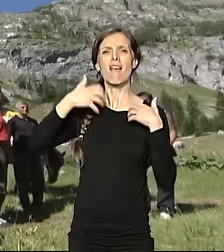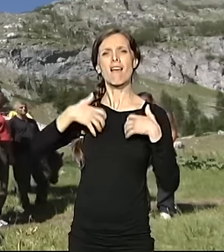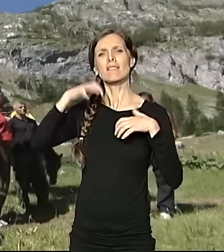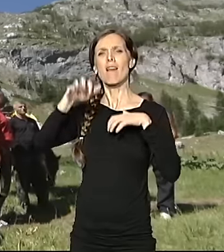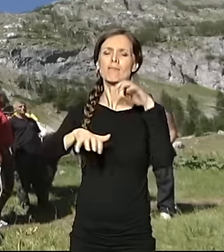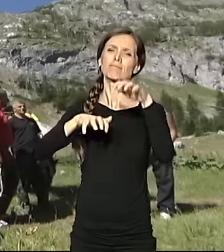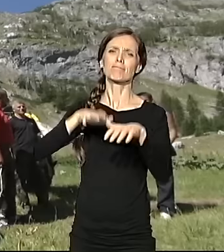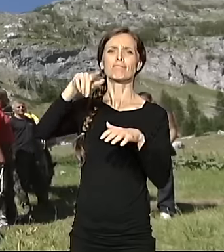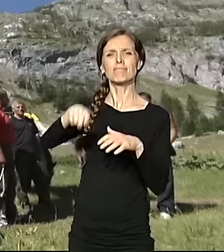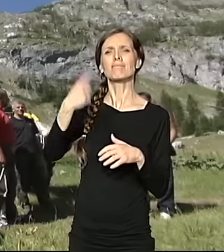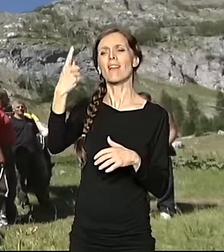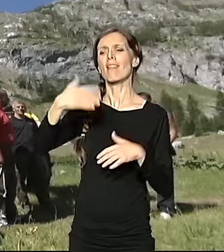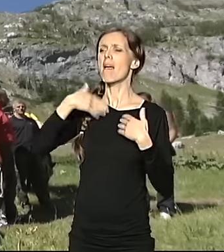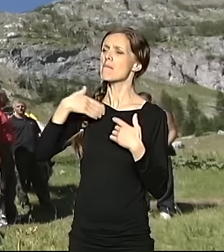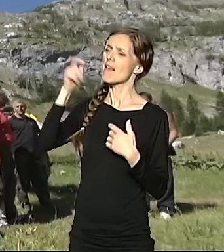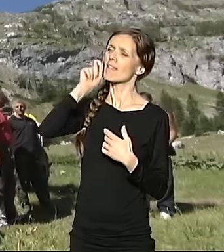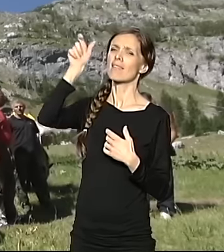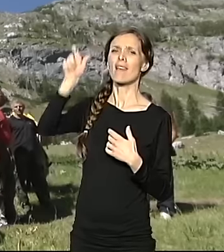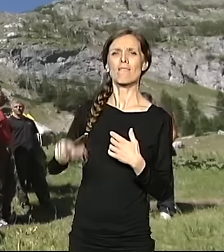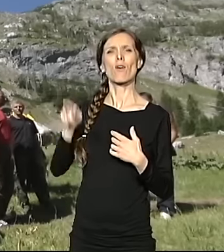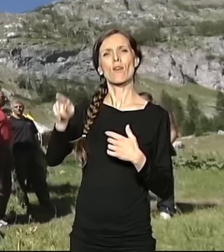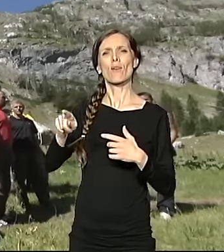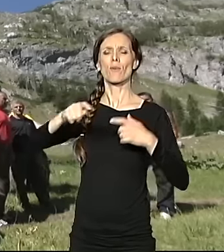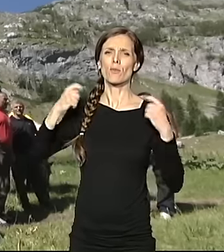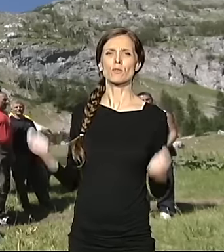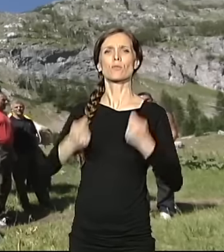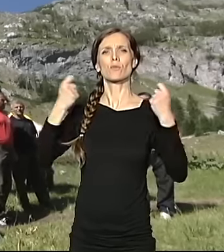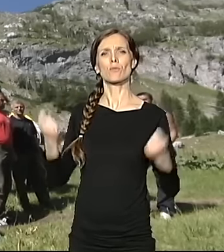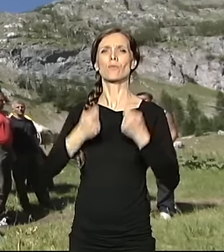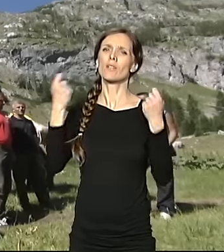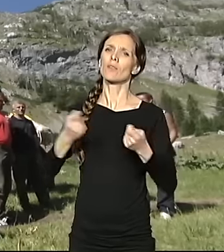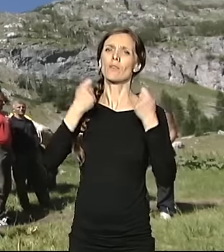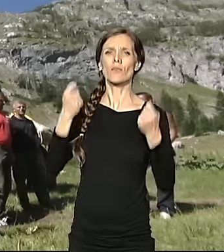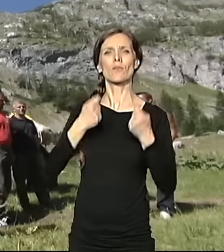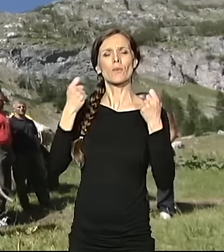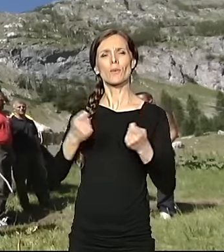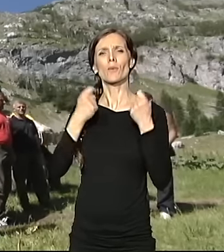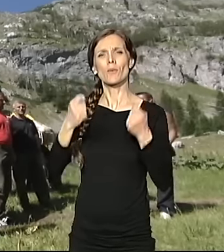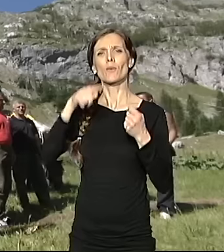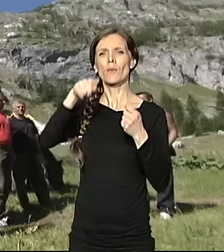rada. U jakome